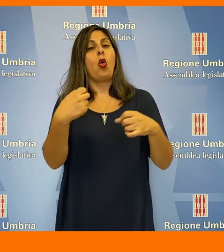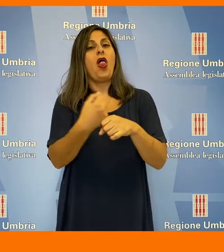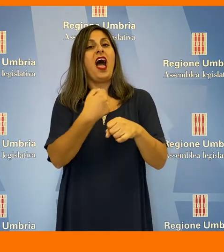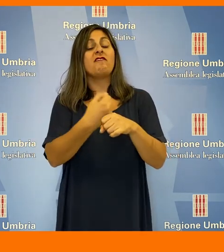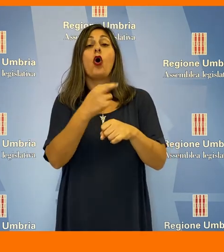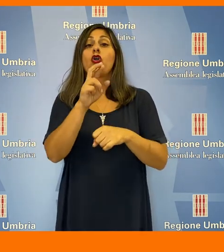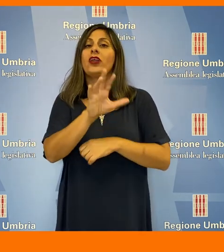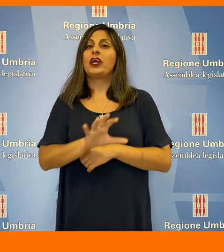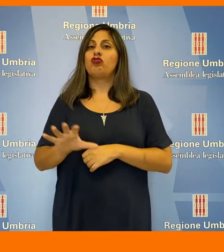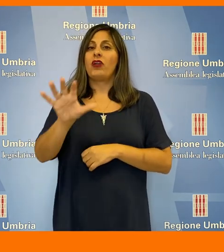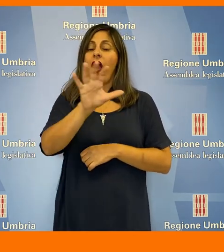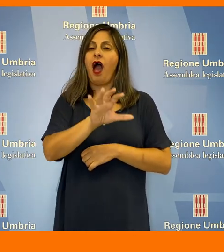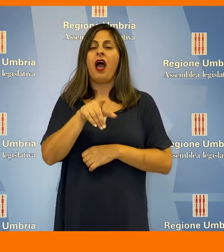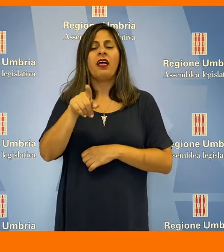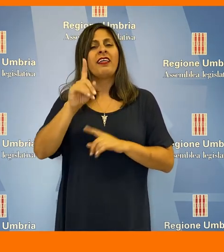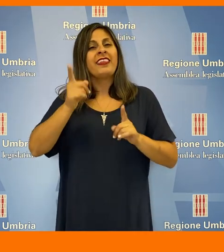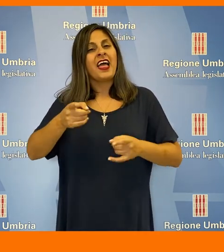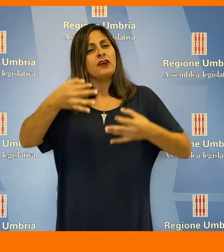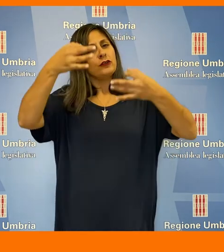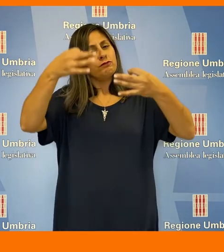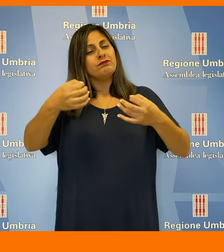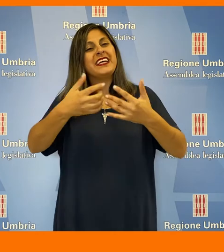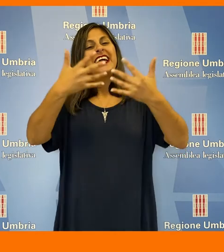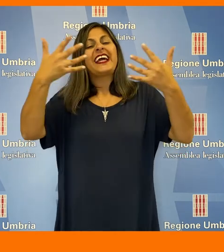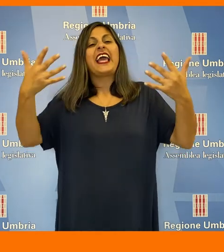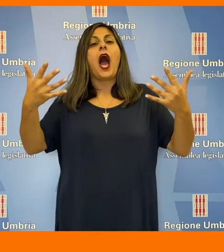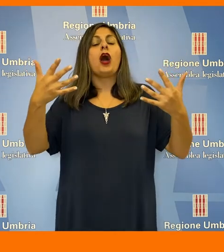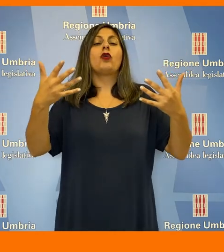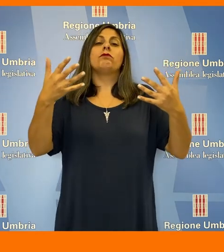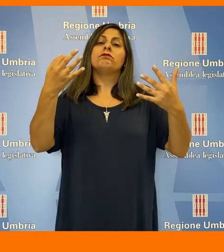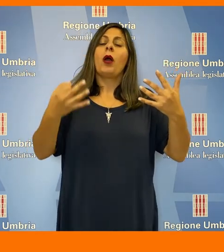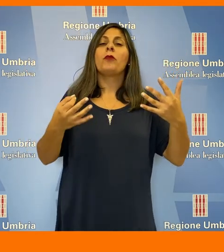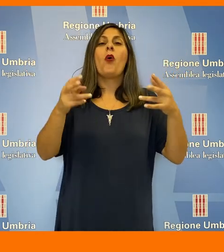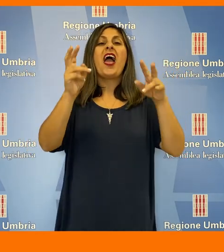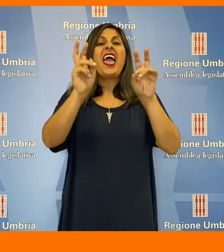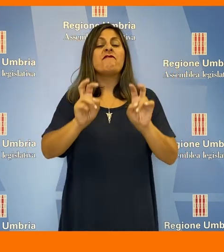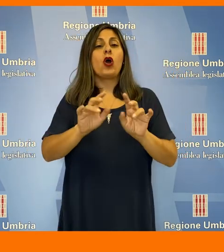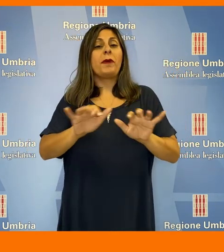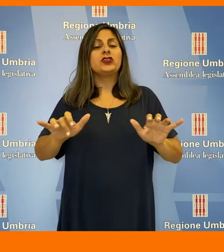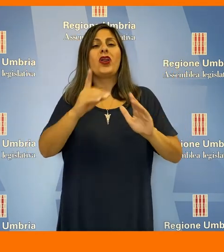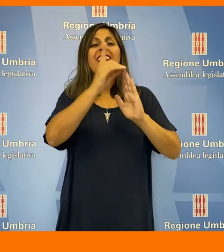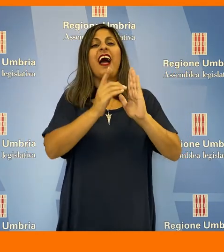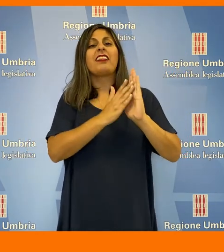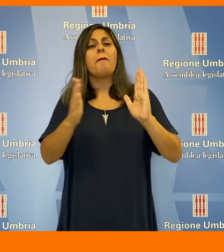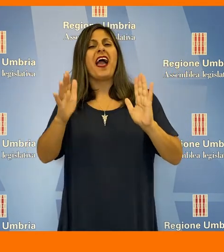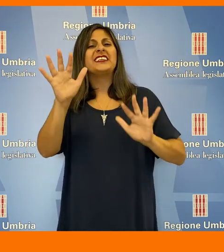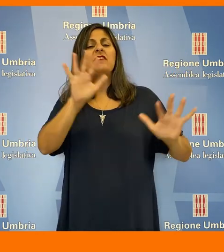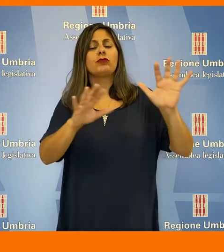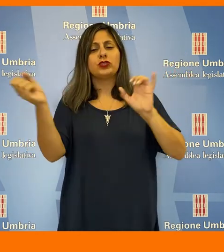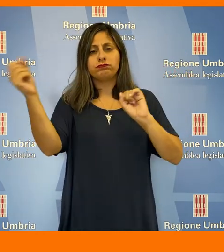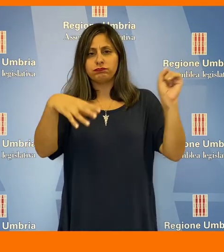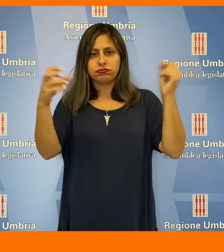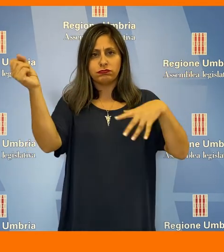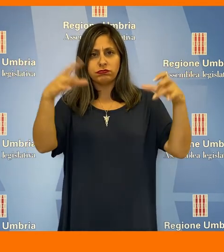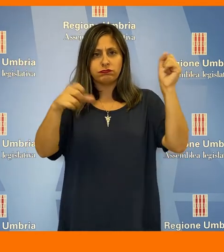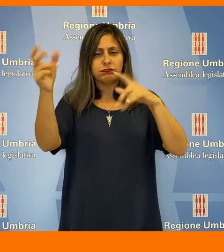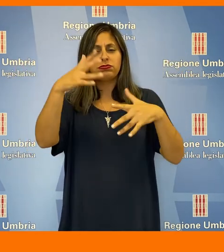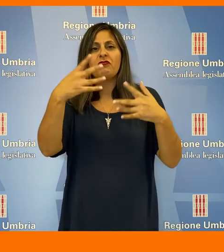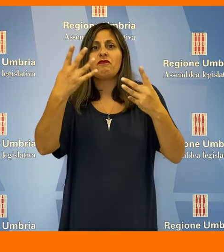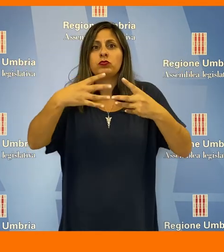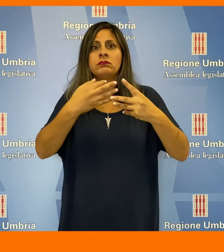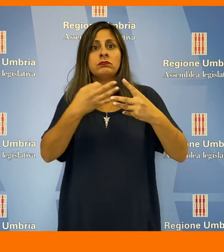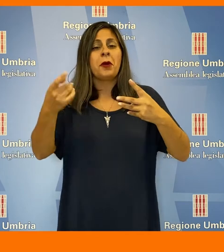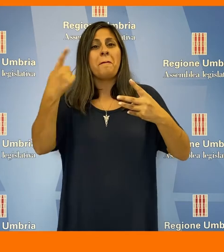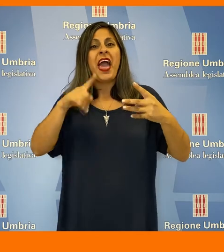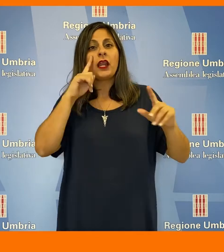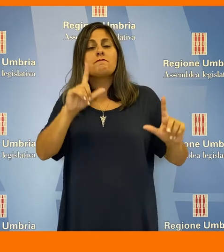lavoro a livello regionale che definisca un flusso informatico, un database integrato e dinamico per